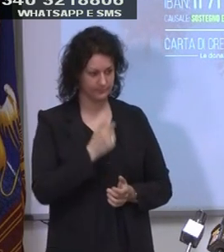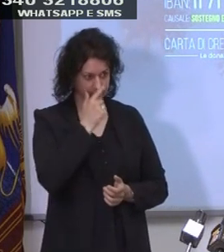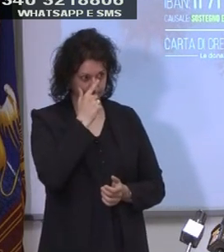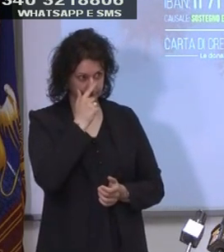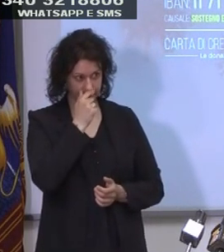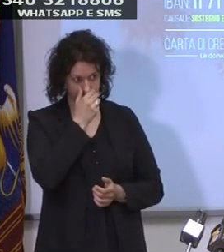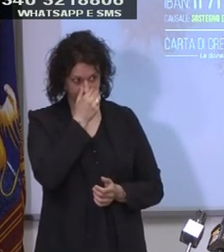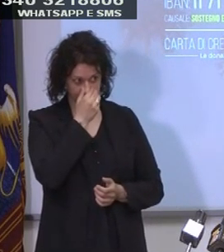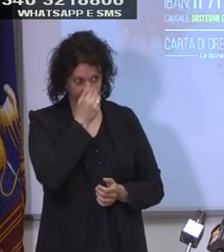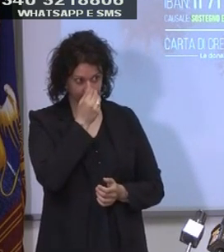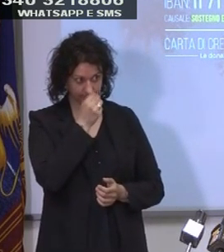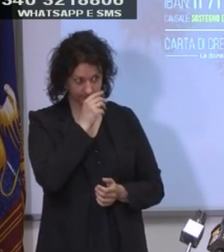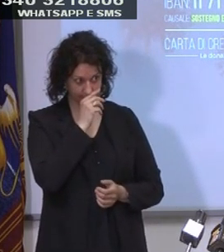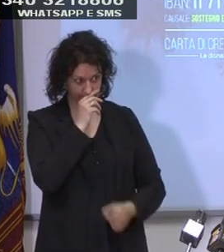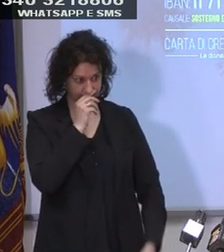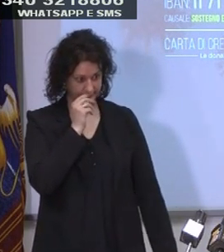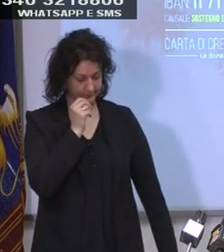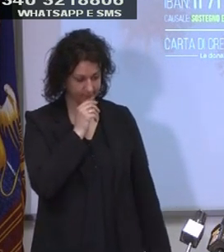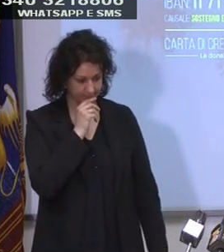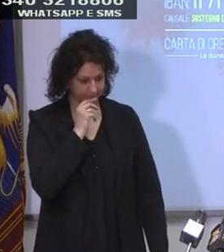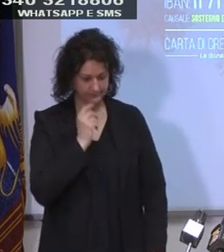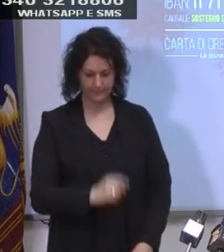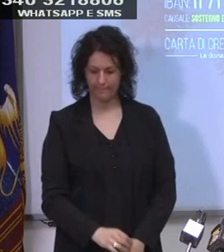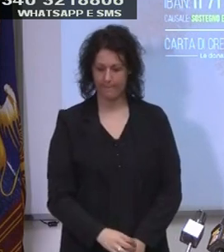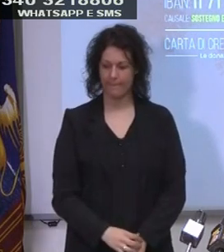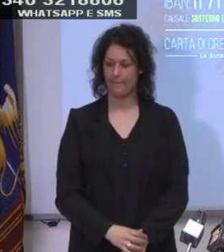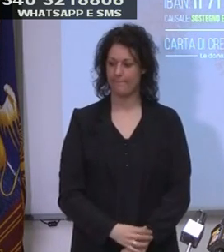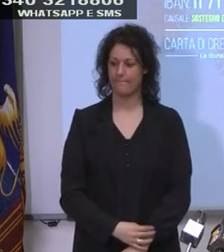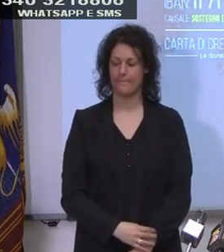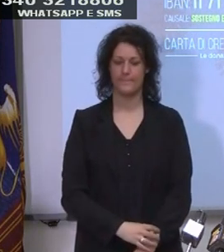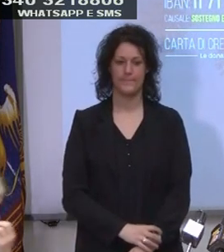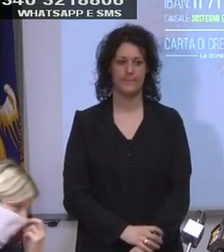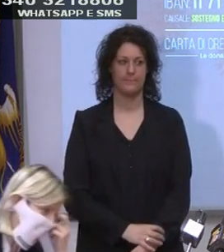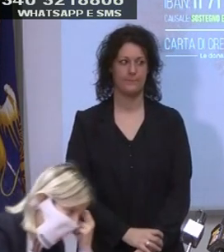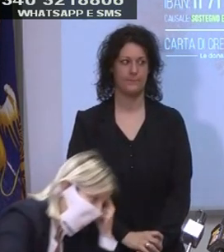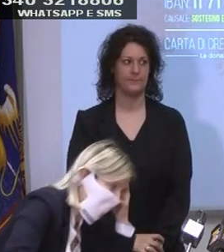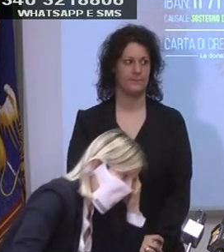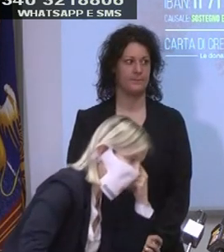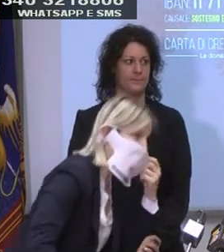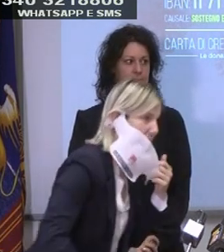assessore, sentiamo Emiliano, poi ho 2 domande che vengono da 2 punti diversi.